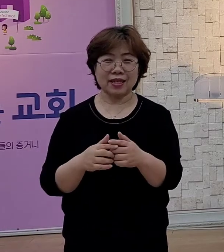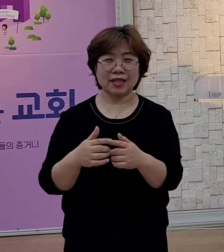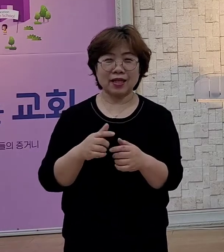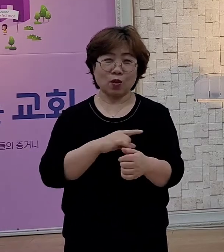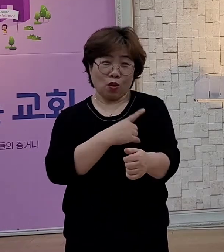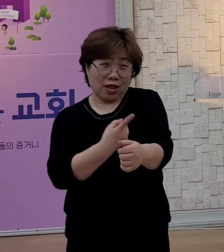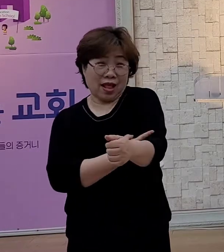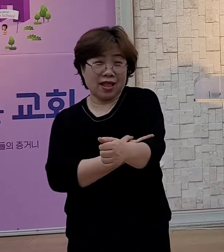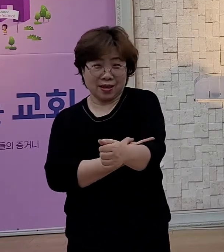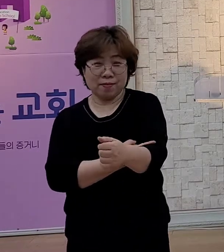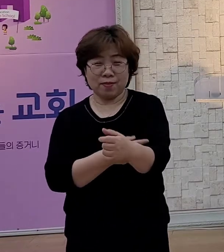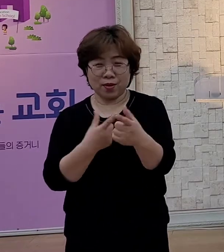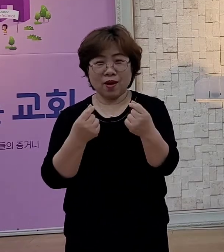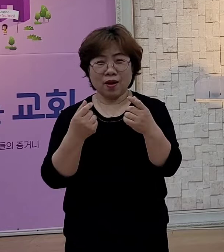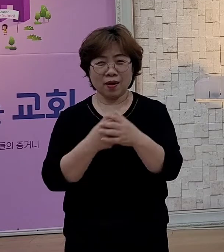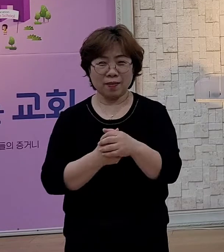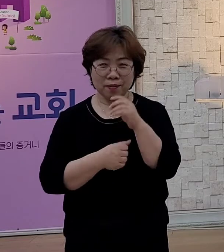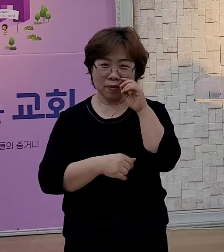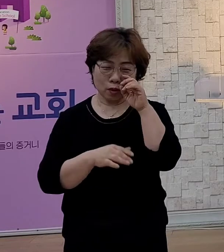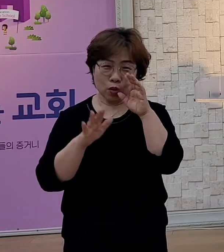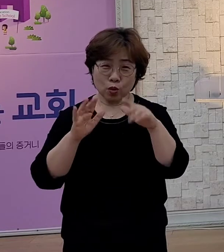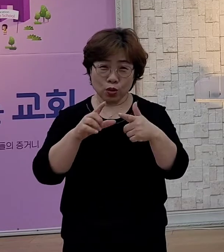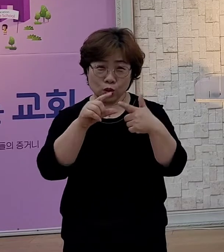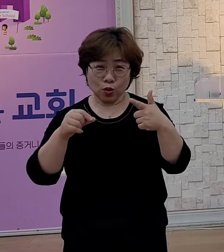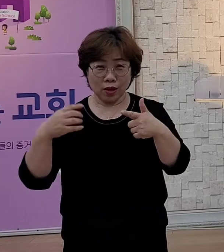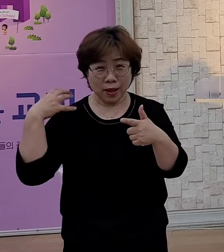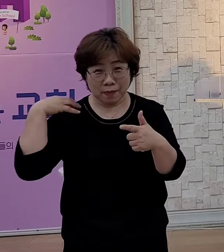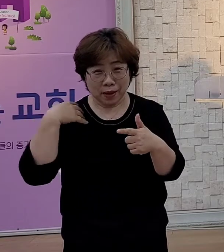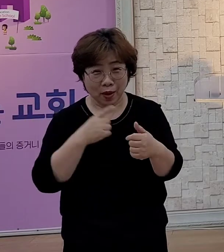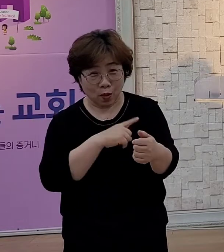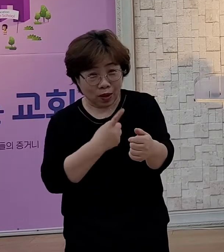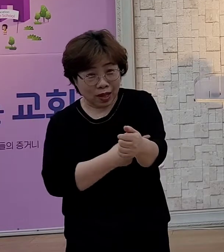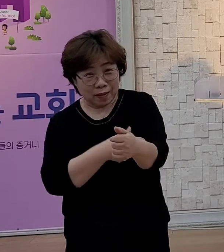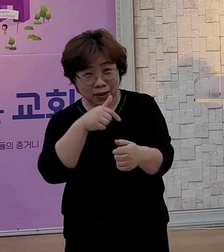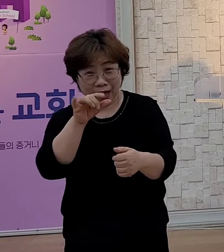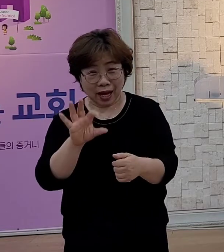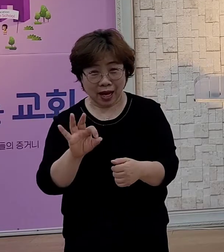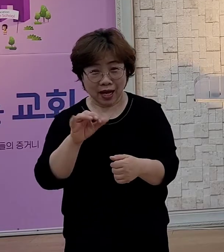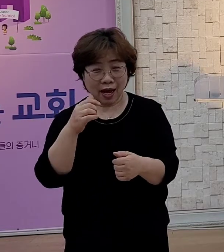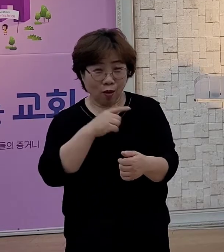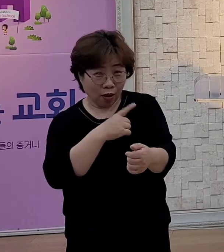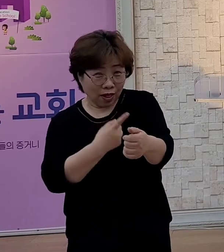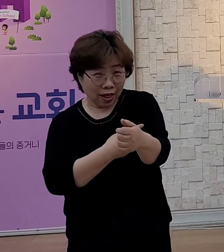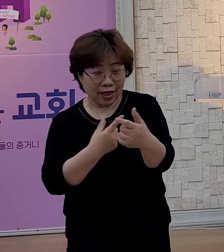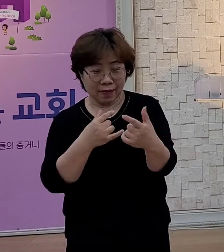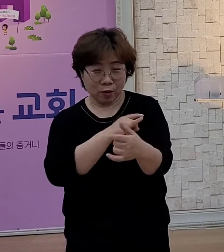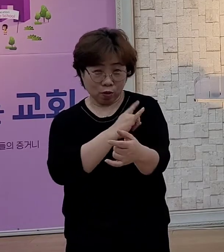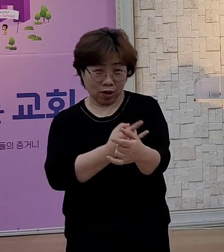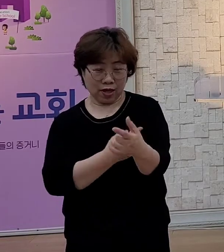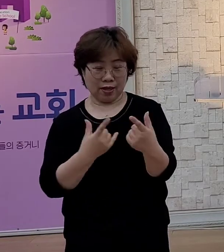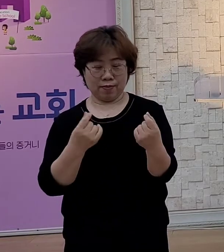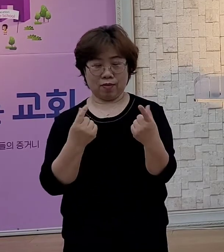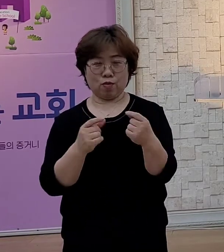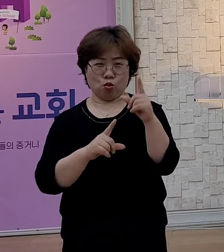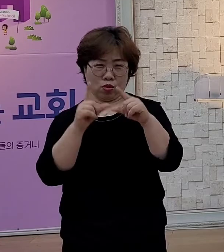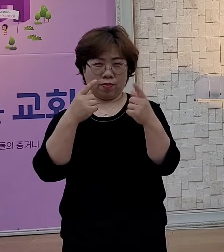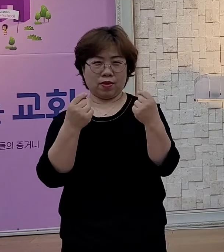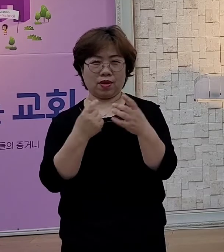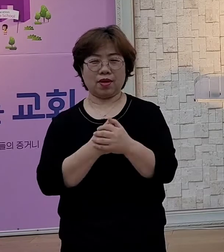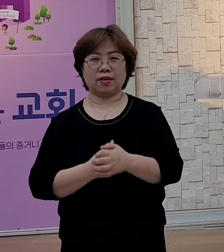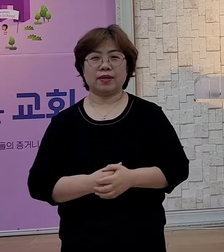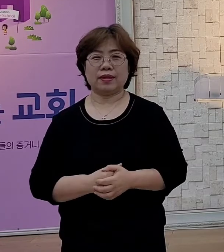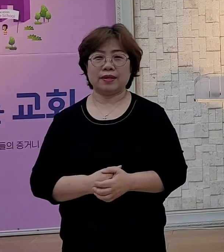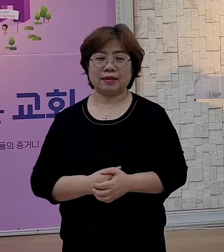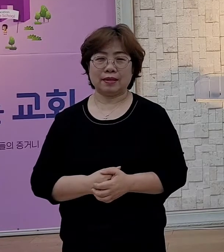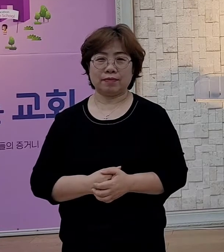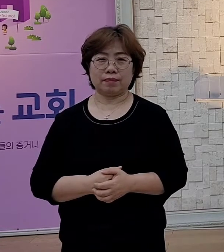않습니까? 안내하는 사람도 그 사람 처음 딱 볼 때부터 와, 이 사람 대단한 사람이다. 보통 사람 아니다. 라는